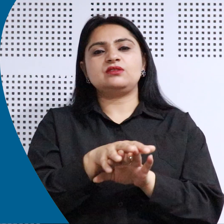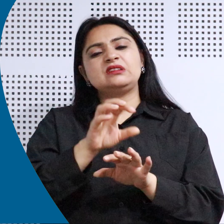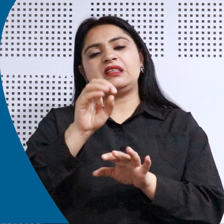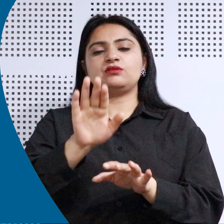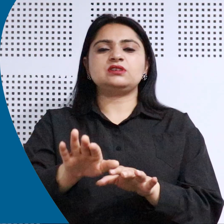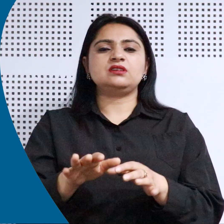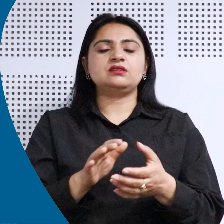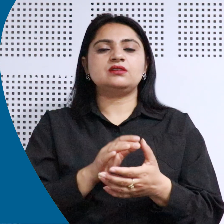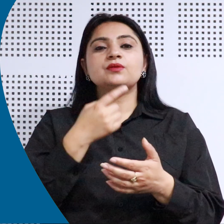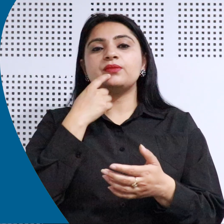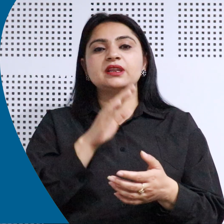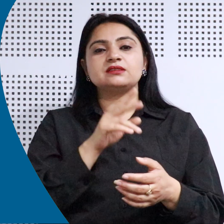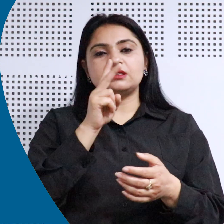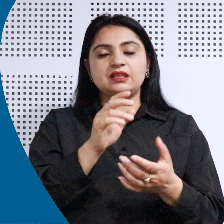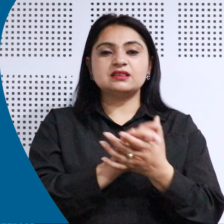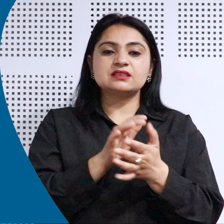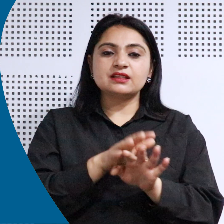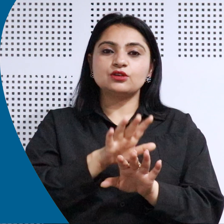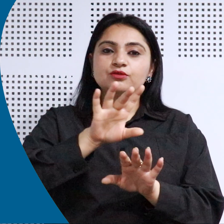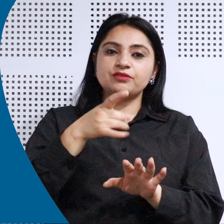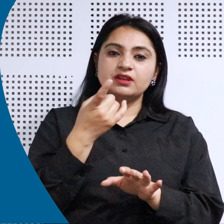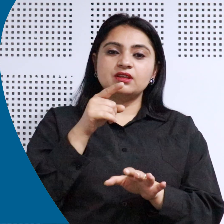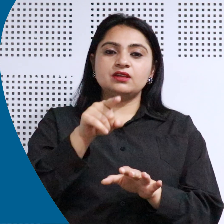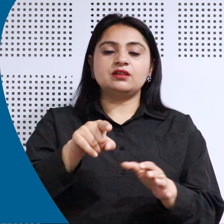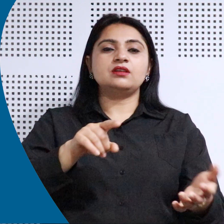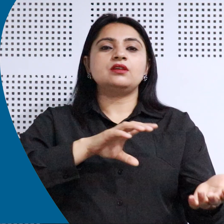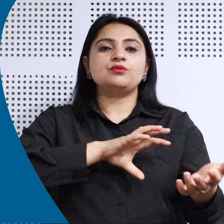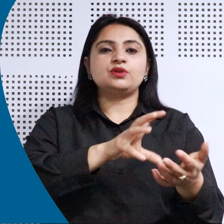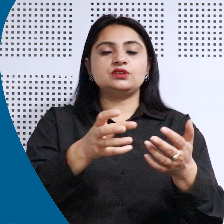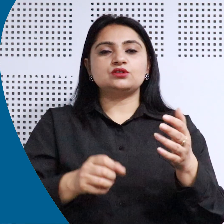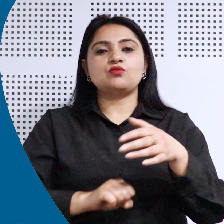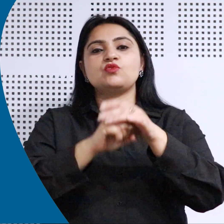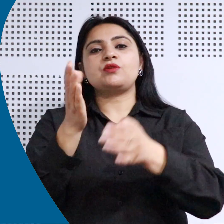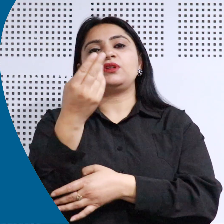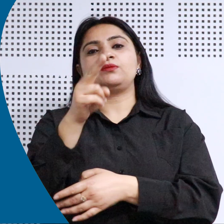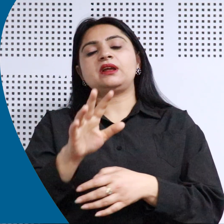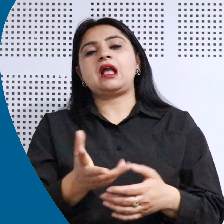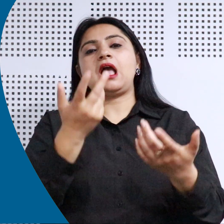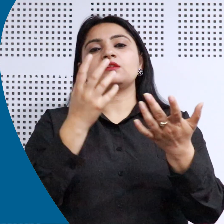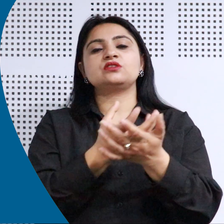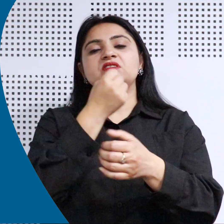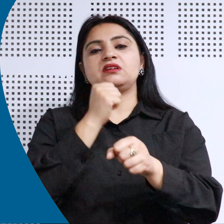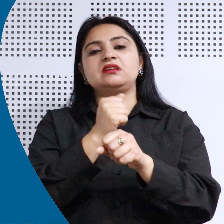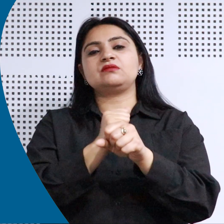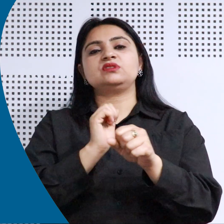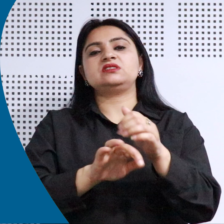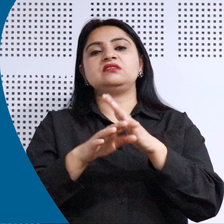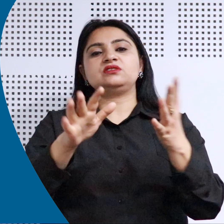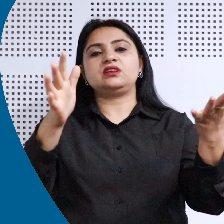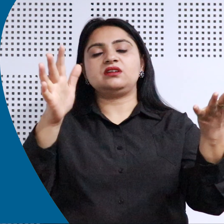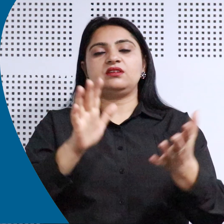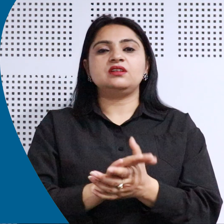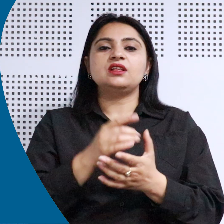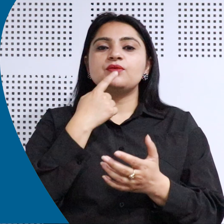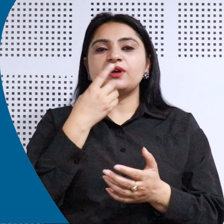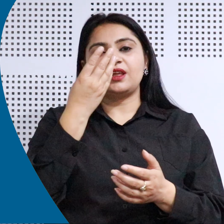भन्नुहुन्थ्यो। त्यही साथीहरू जब फेरि चाहिँ तपाईँलाई चाहिँ प्रदेशको मुख्यमन्त्री हुनुभयो, कहाँ संहिता कार्यान्वयन भएका चाहिँ सब सङ्घतिर भन्छ यस्तो